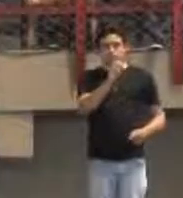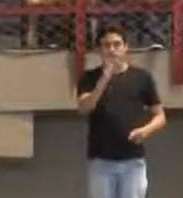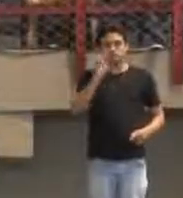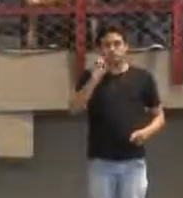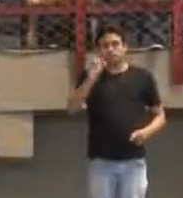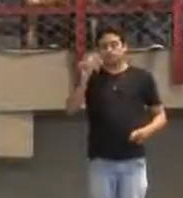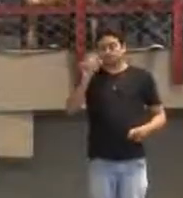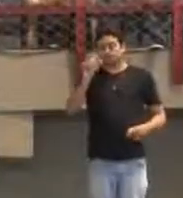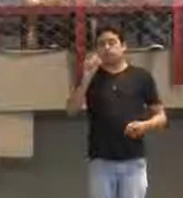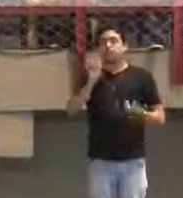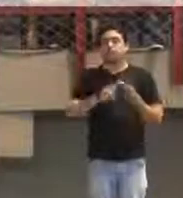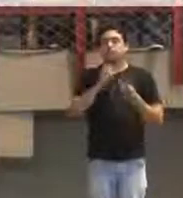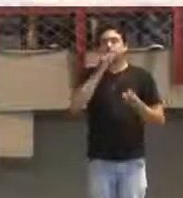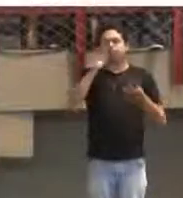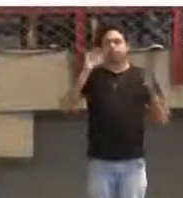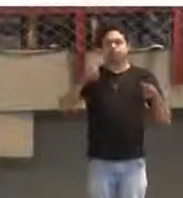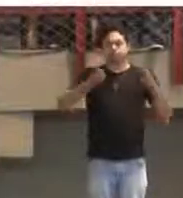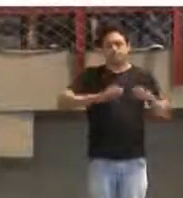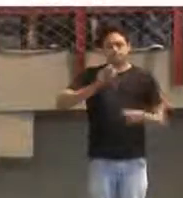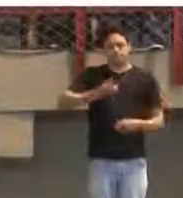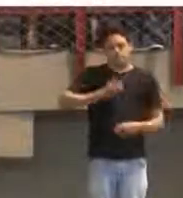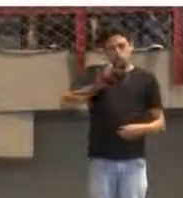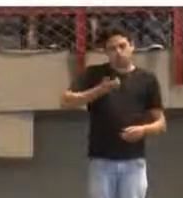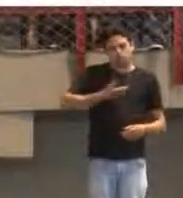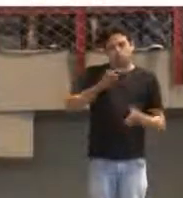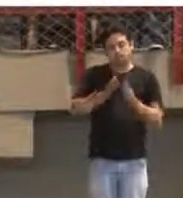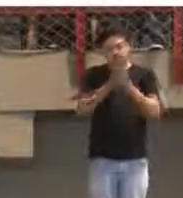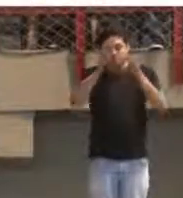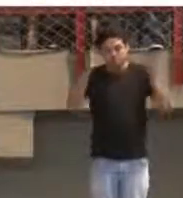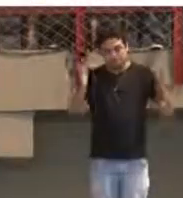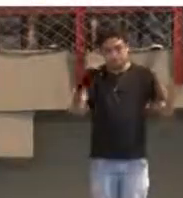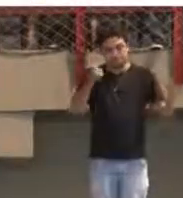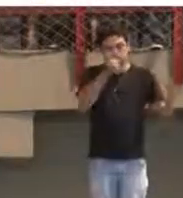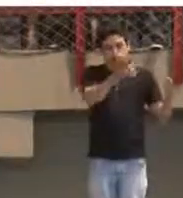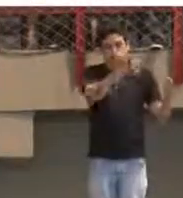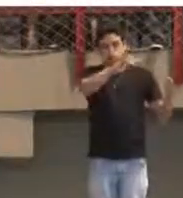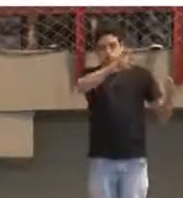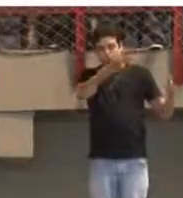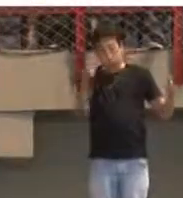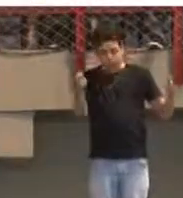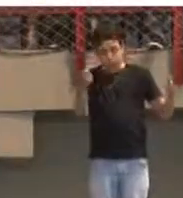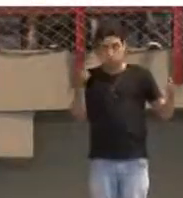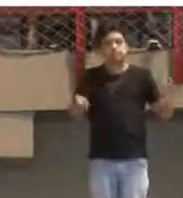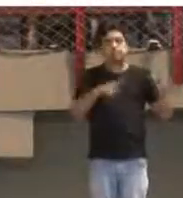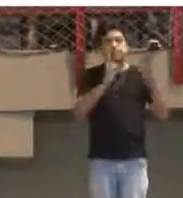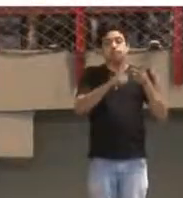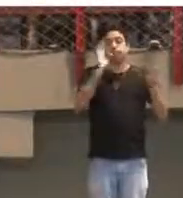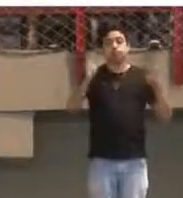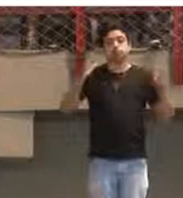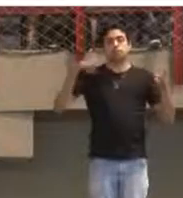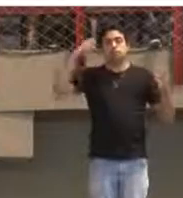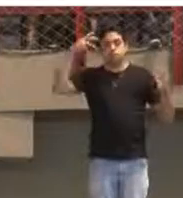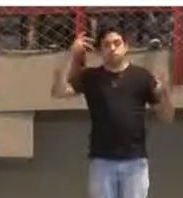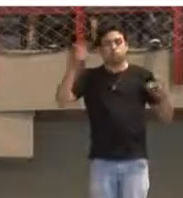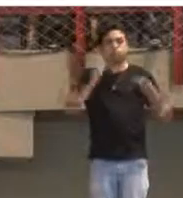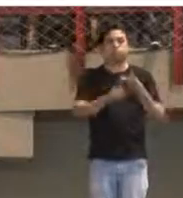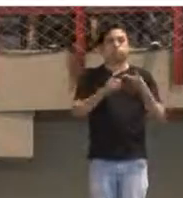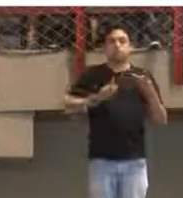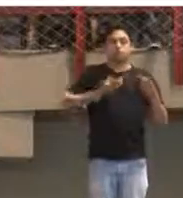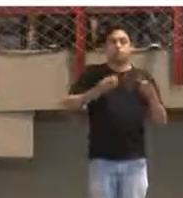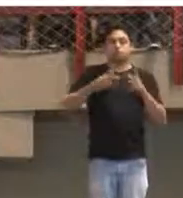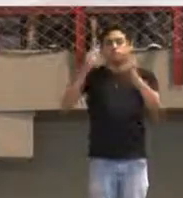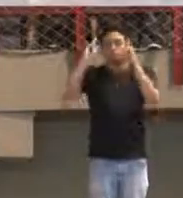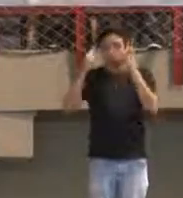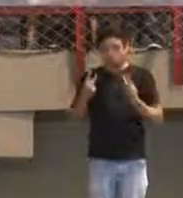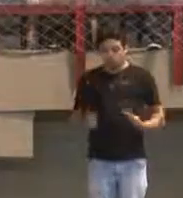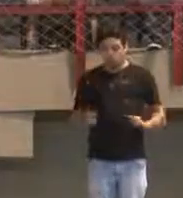Fala-se então em poesia trovadoresca, que é 1200, as cantigas, poesia